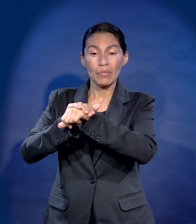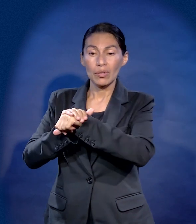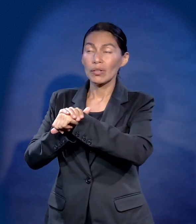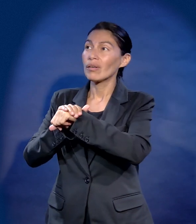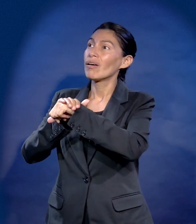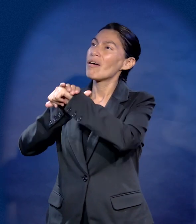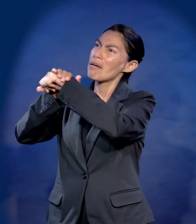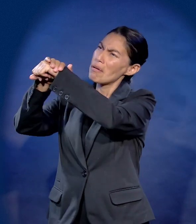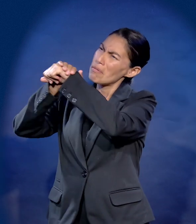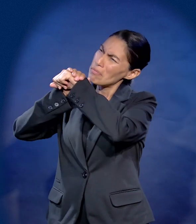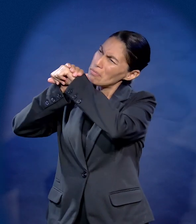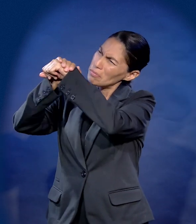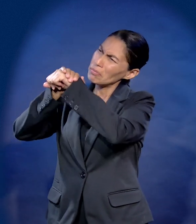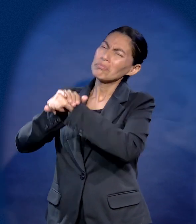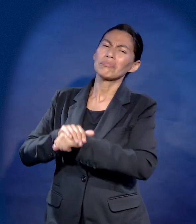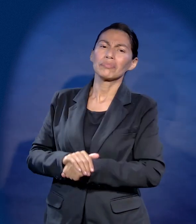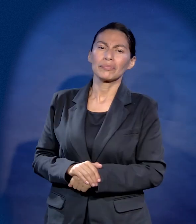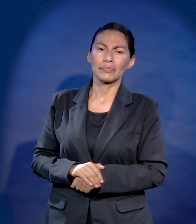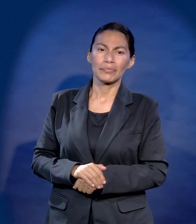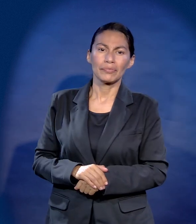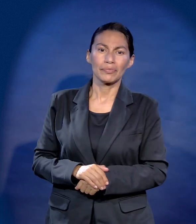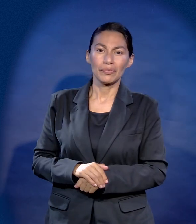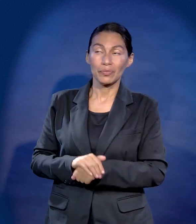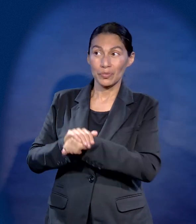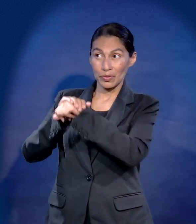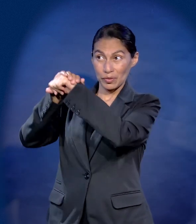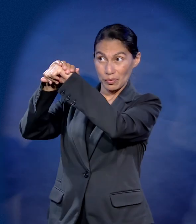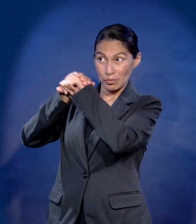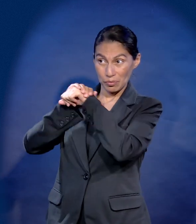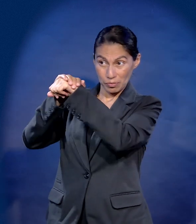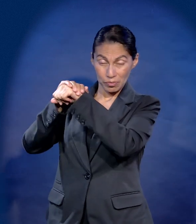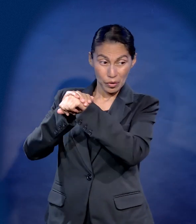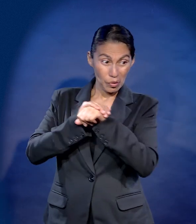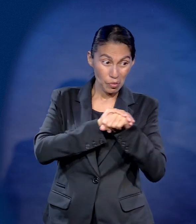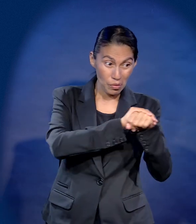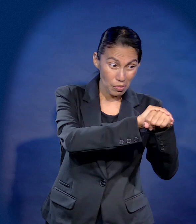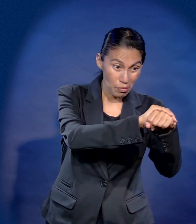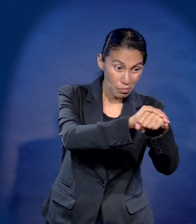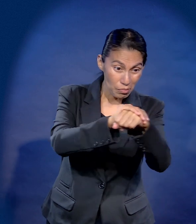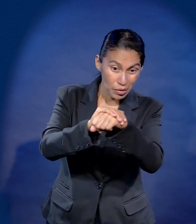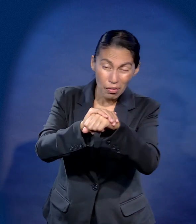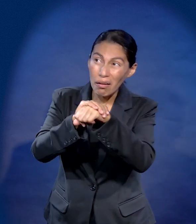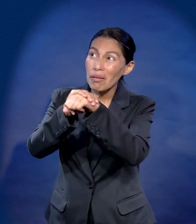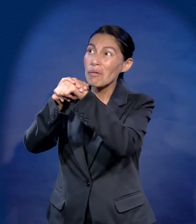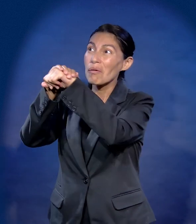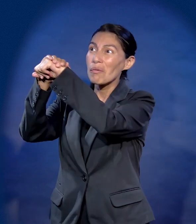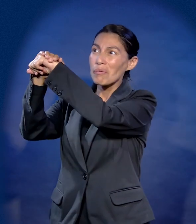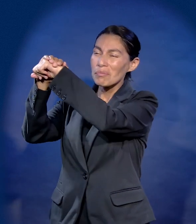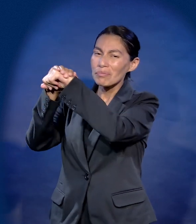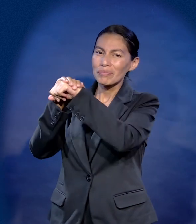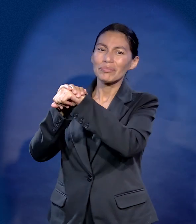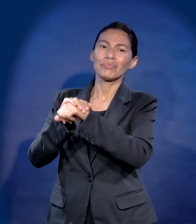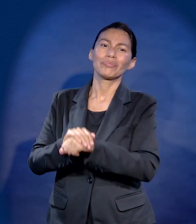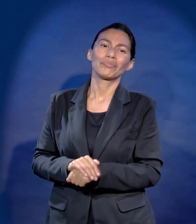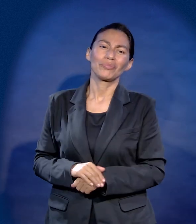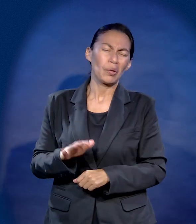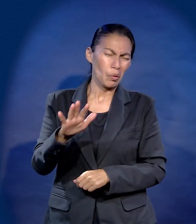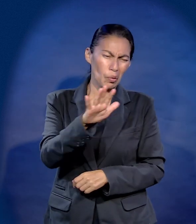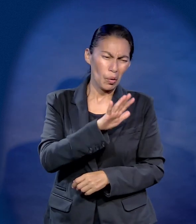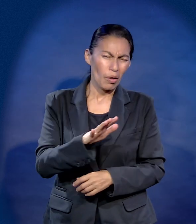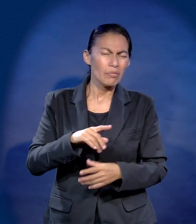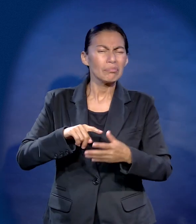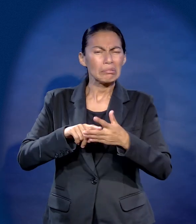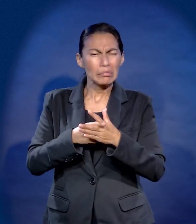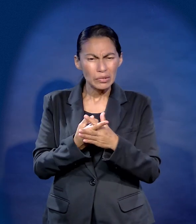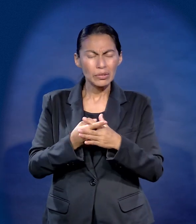Aprender a ser amigos de Dios. Y aprender a hacer amigos para ser los amigos de Dios. Ese es el